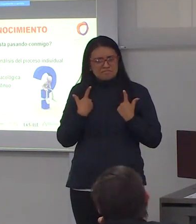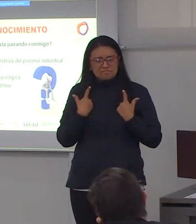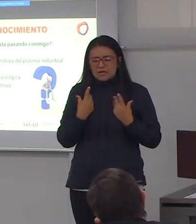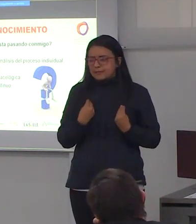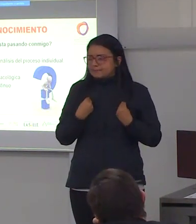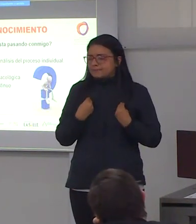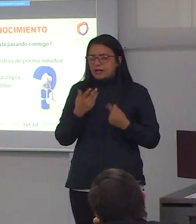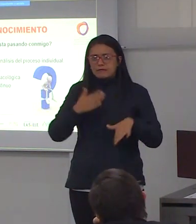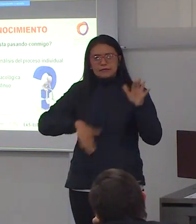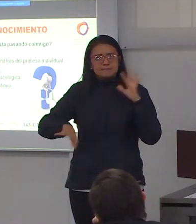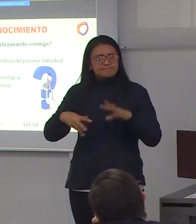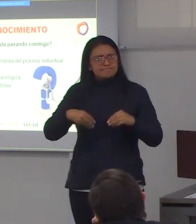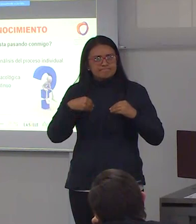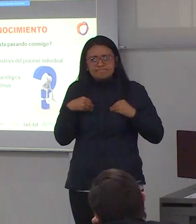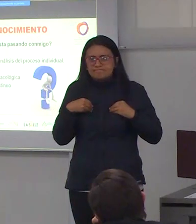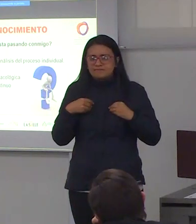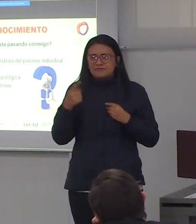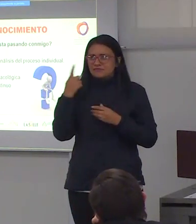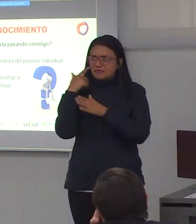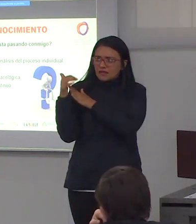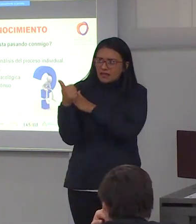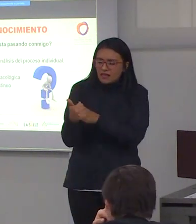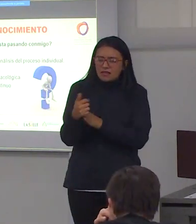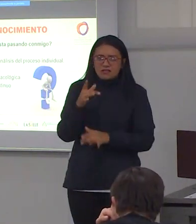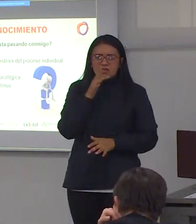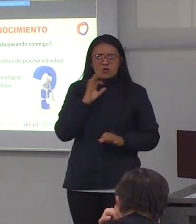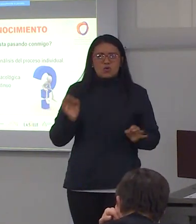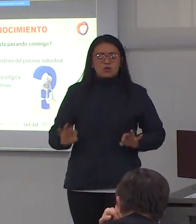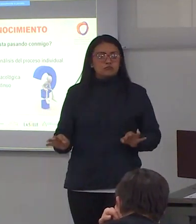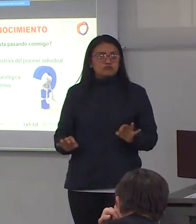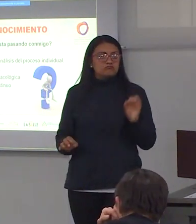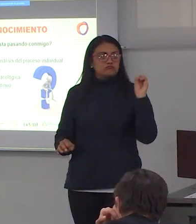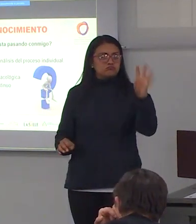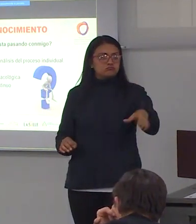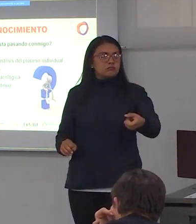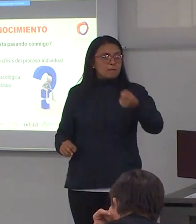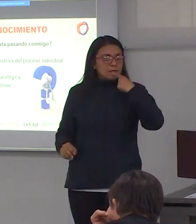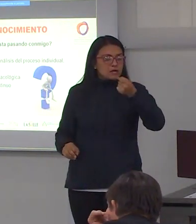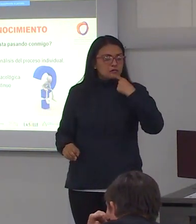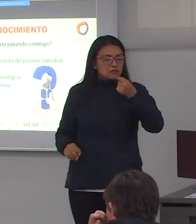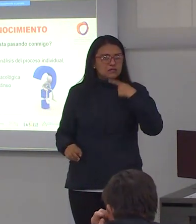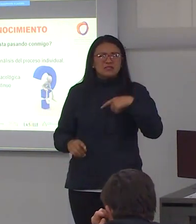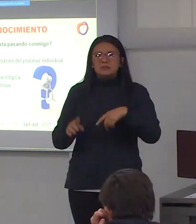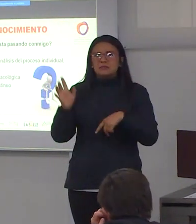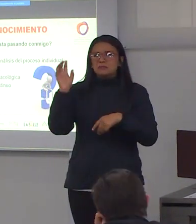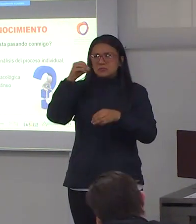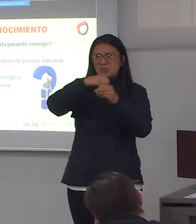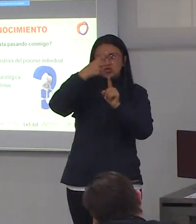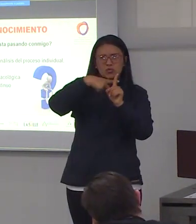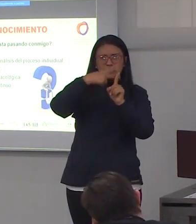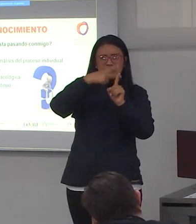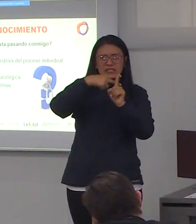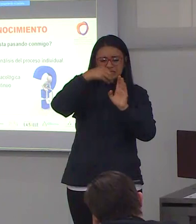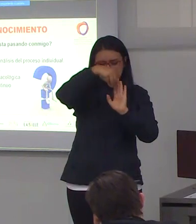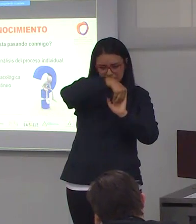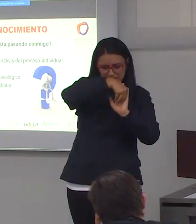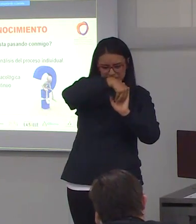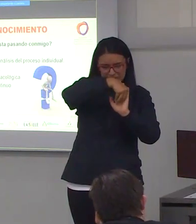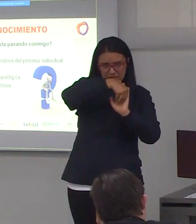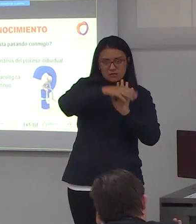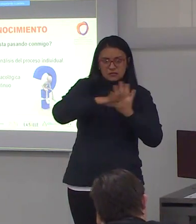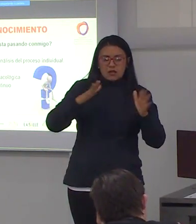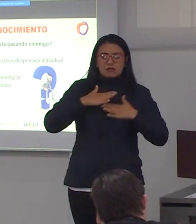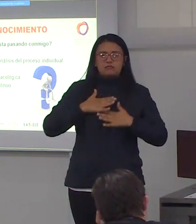no lo aceptamos muchas veces porque no nos orientan no solamente tomas el medicamento o venga lo encerramos unos dos meses para que se calme